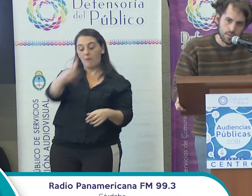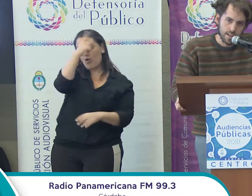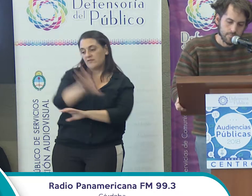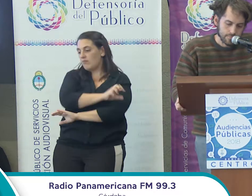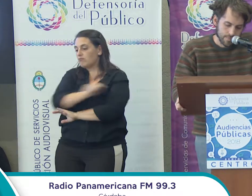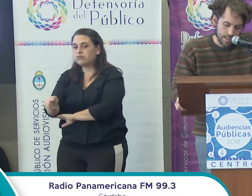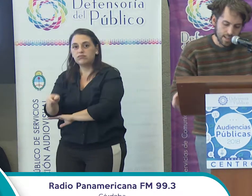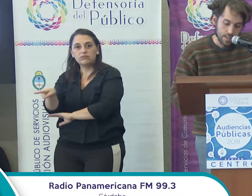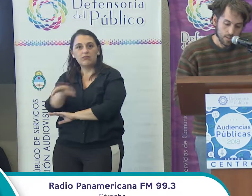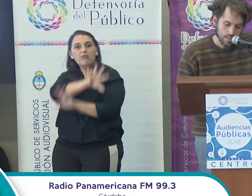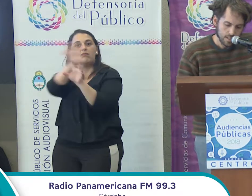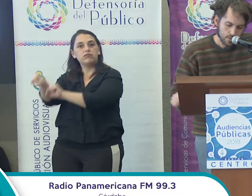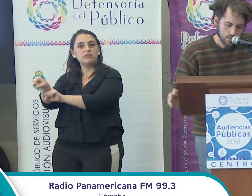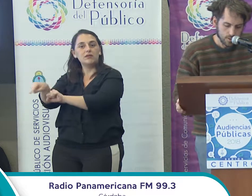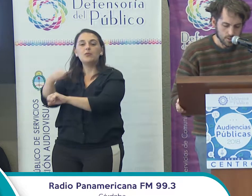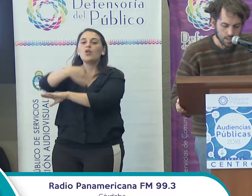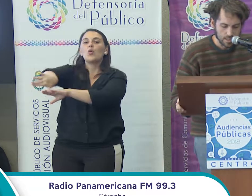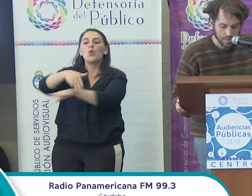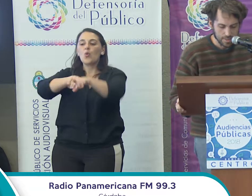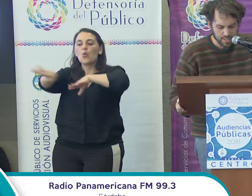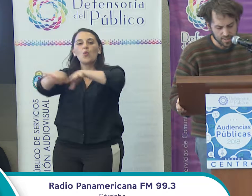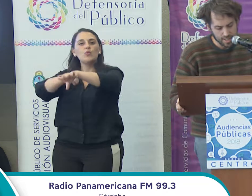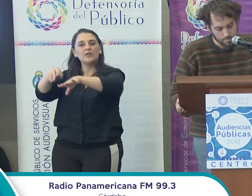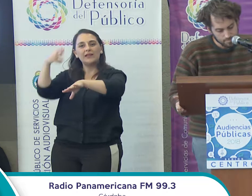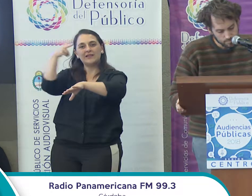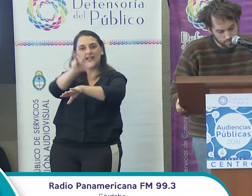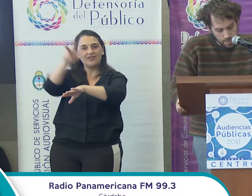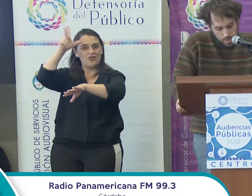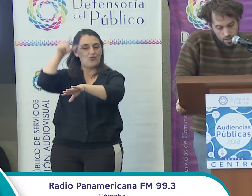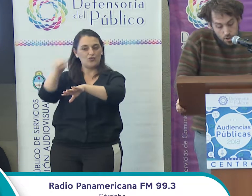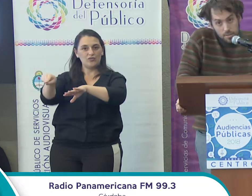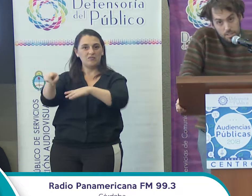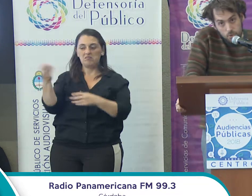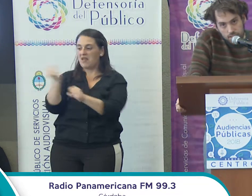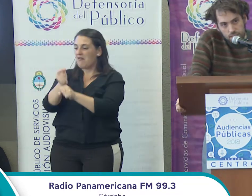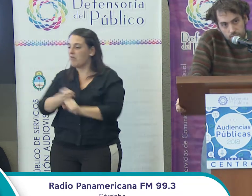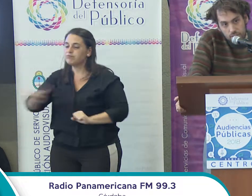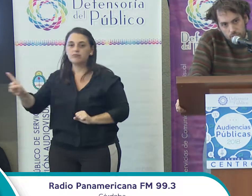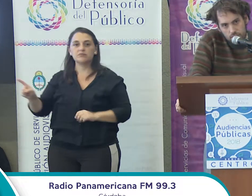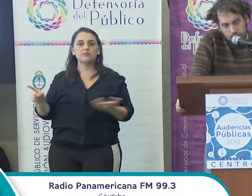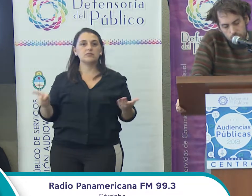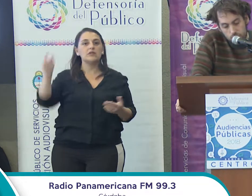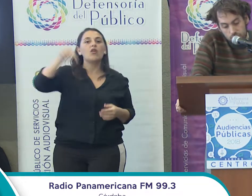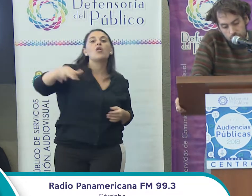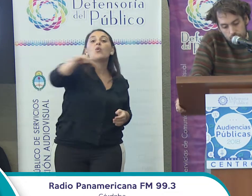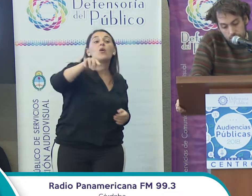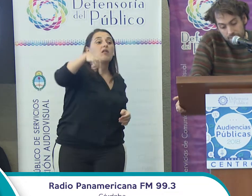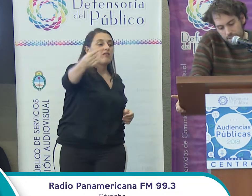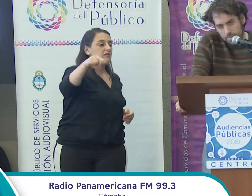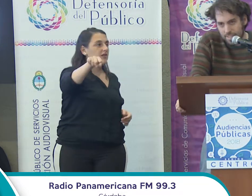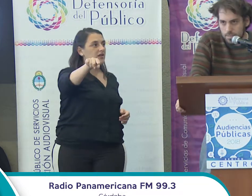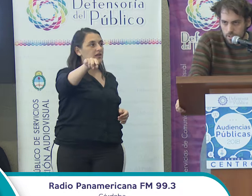vamos en la ruta en la ruta 38 donde no se les permite trabajar hoy el valle de punilla tiene un grave problema que es un proyecto